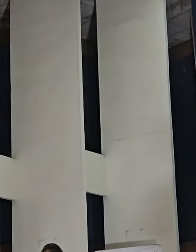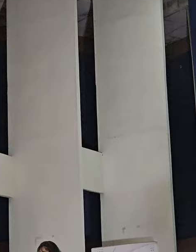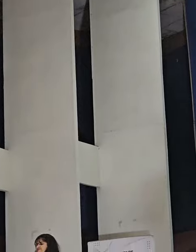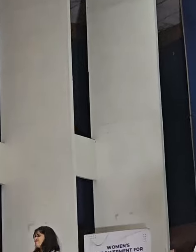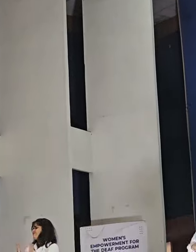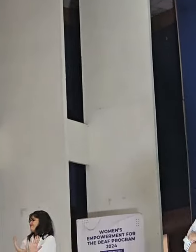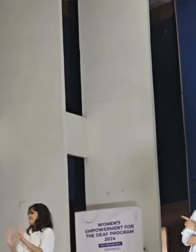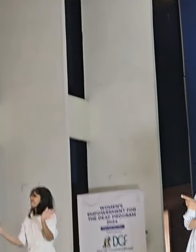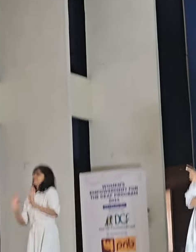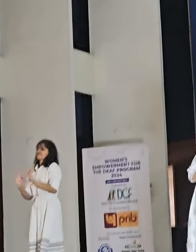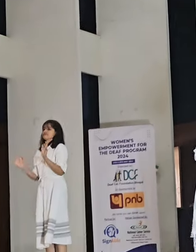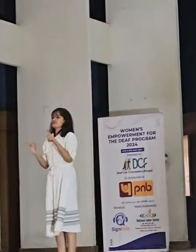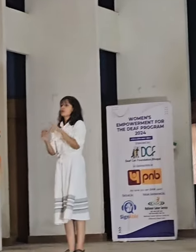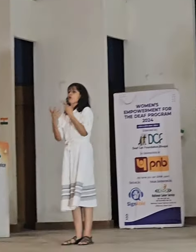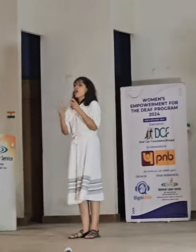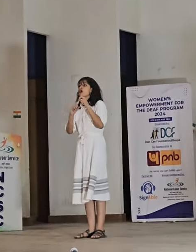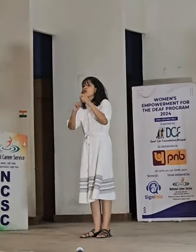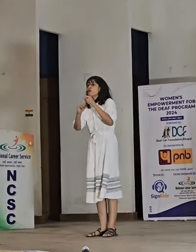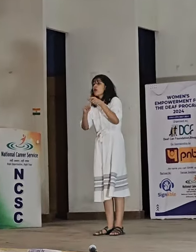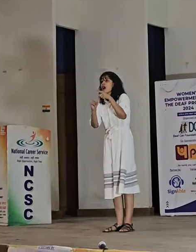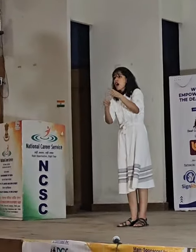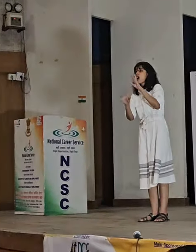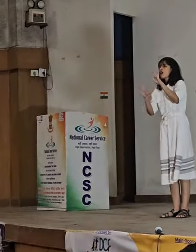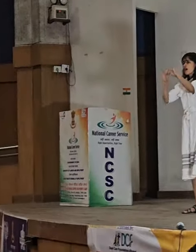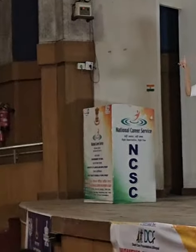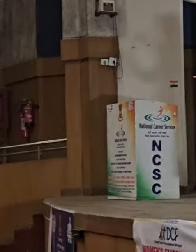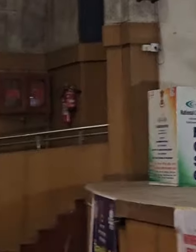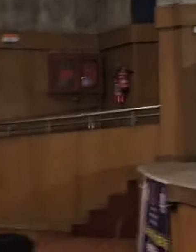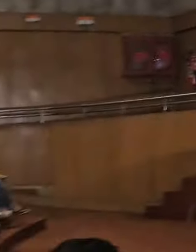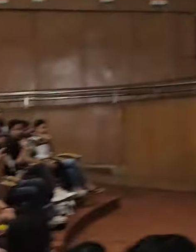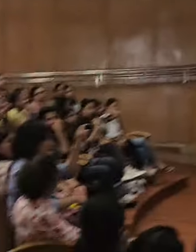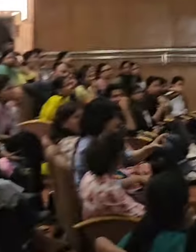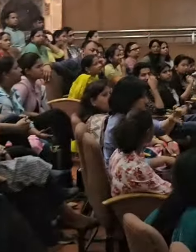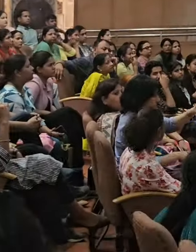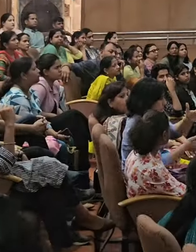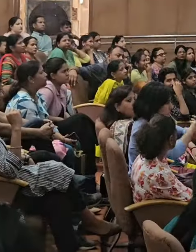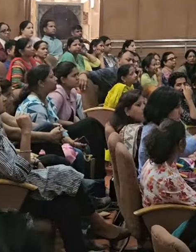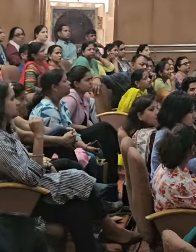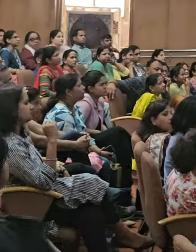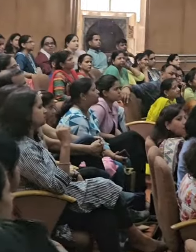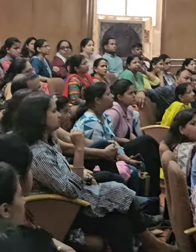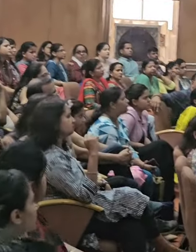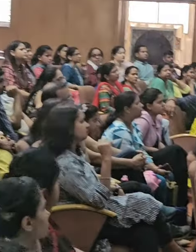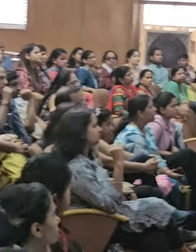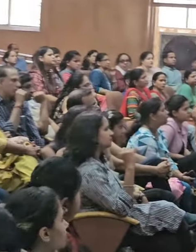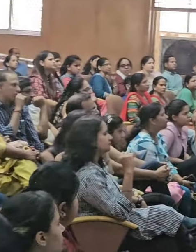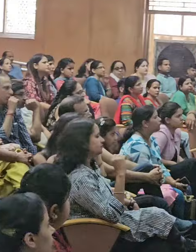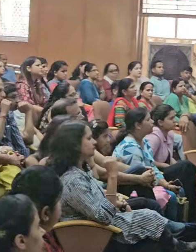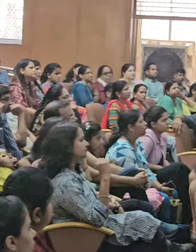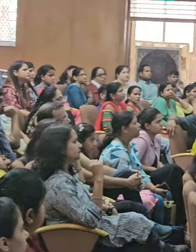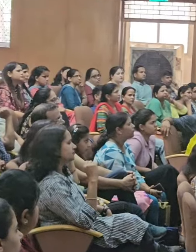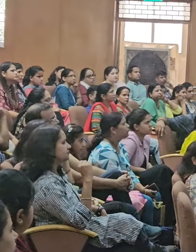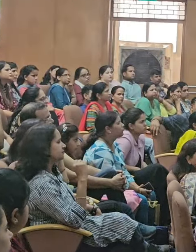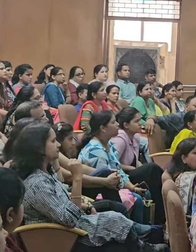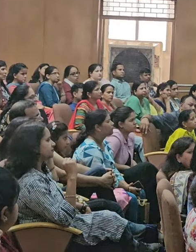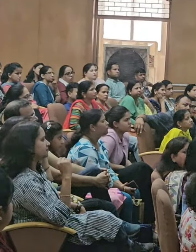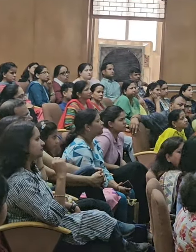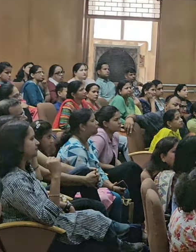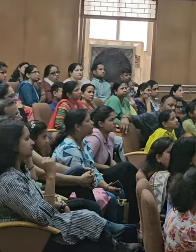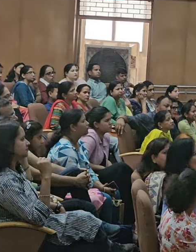एक्सपीरियंस होने लगी ना, तब जाके मुझे भी बुरा लगता है, अरे शिट मतलब मैंने भी किसी को डिसरिस्पेक्ट किया है और